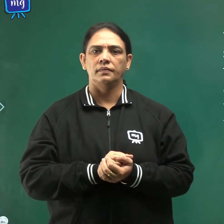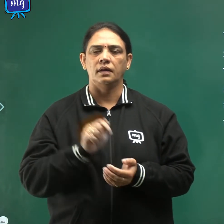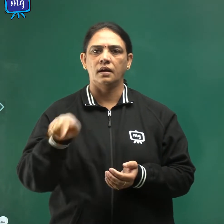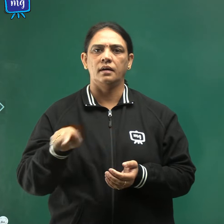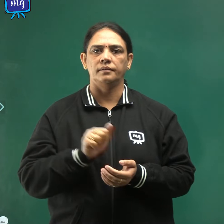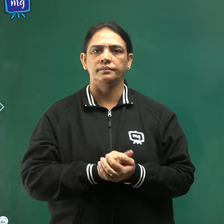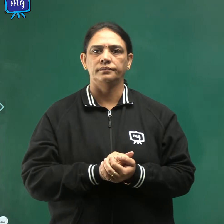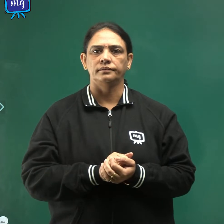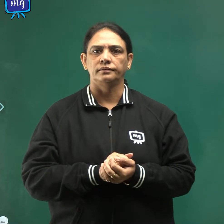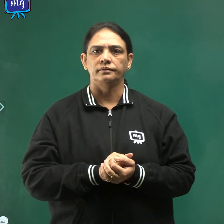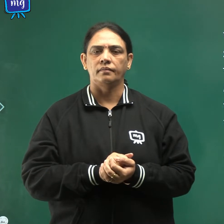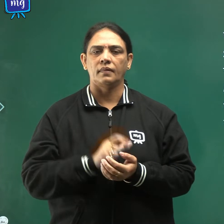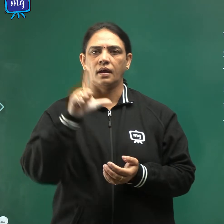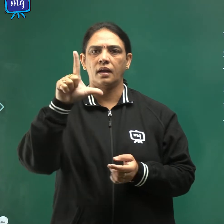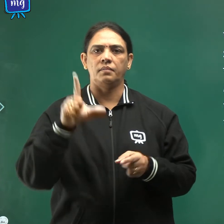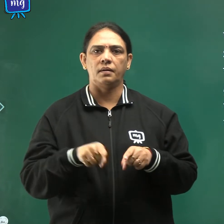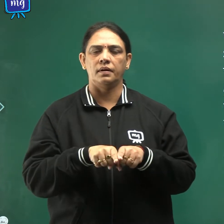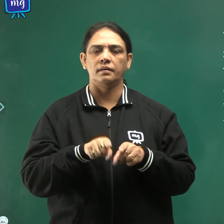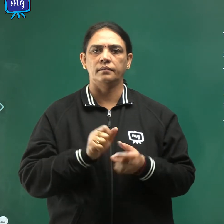यहाँ L बराबर